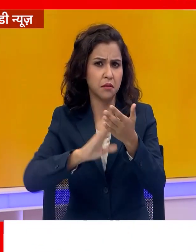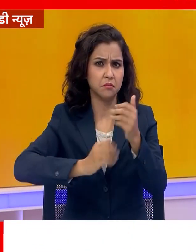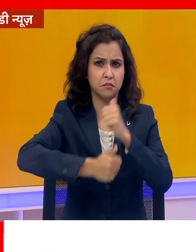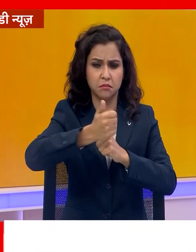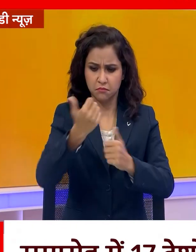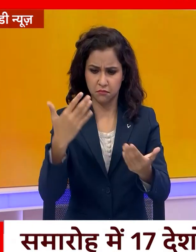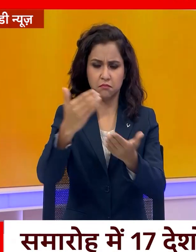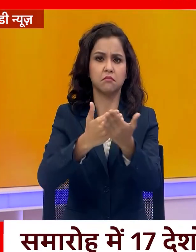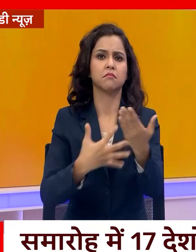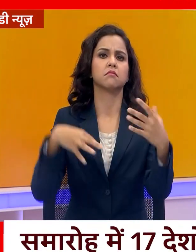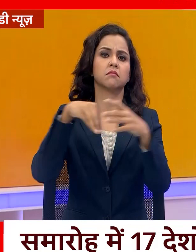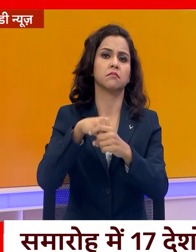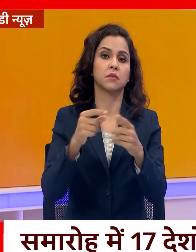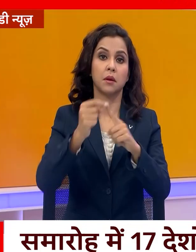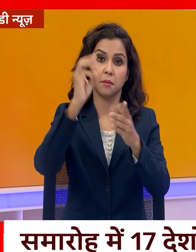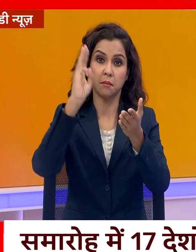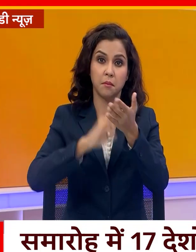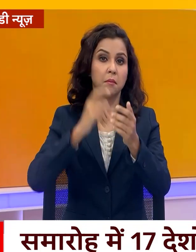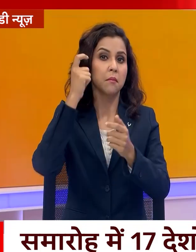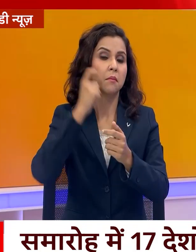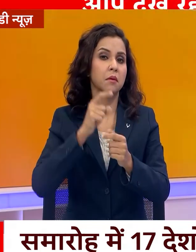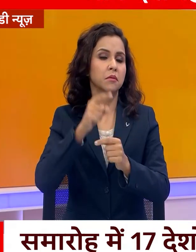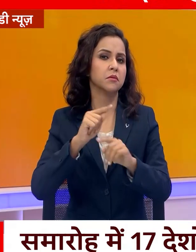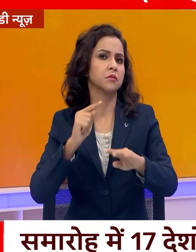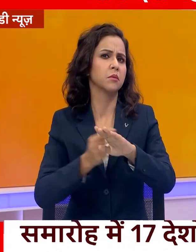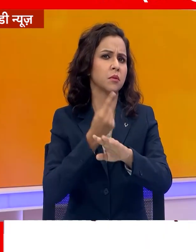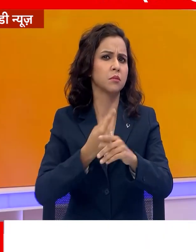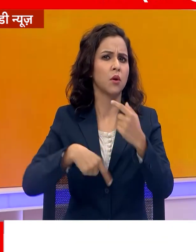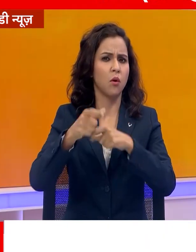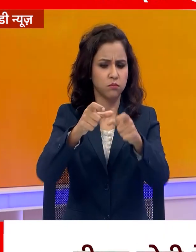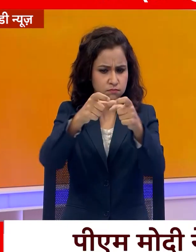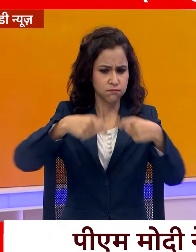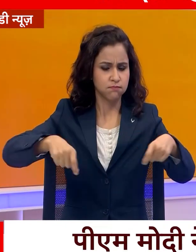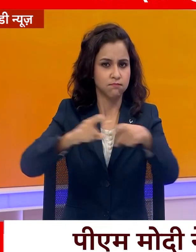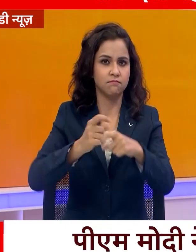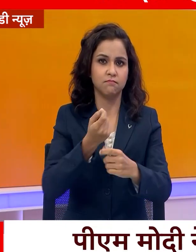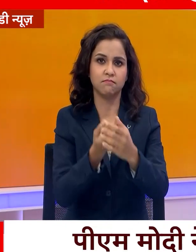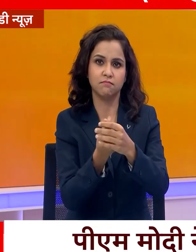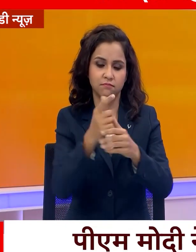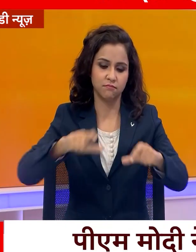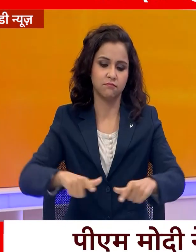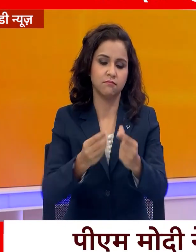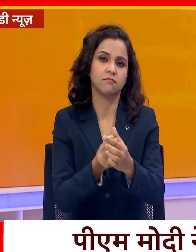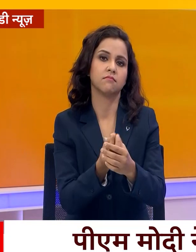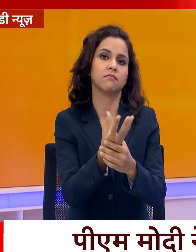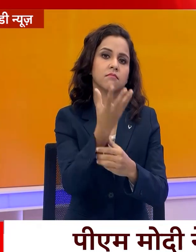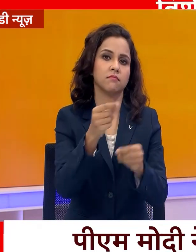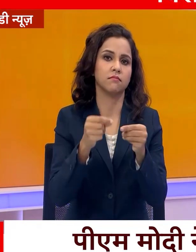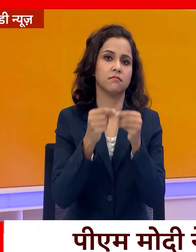गण शामिल हुए प्रधानमंत्री नरेंद्र मोदी ने इस मौके पर परिसर में पौधारोपण भी किया